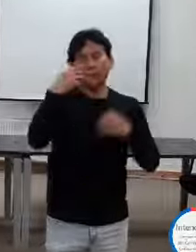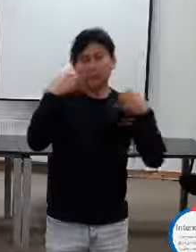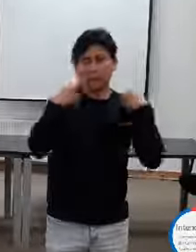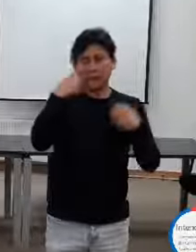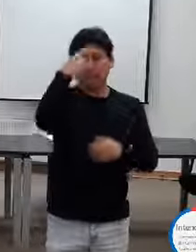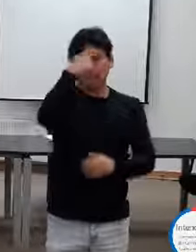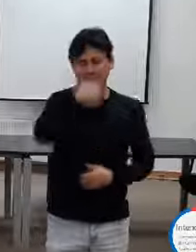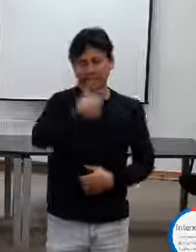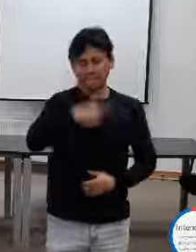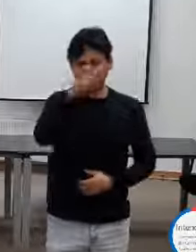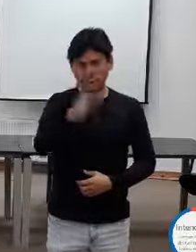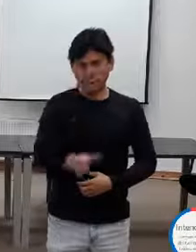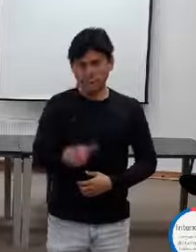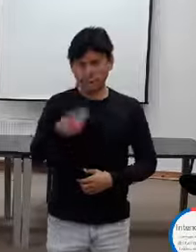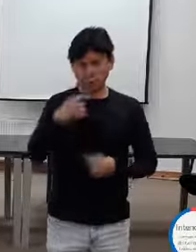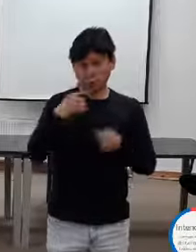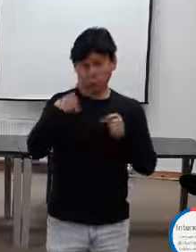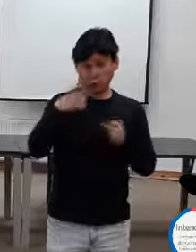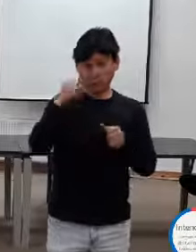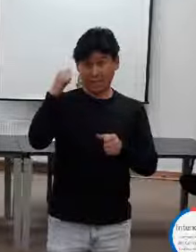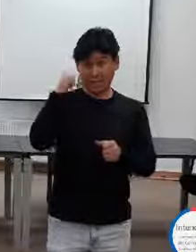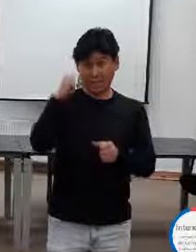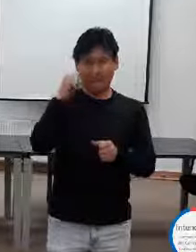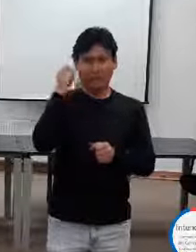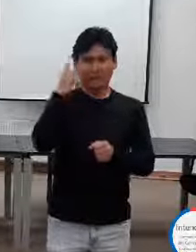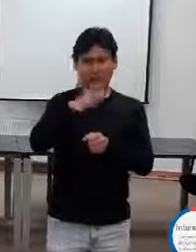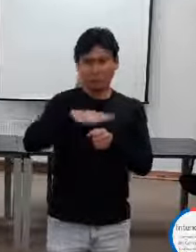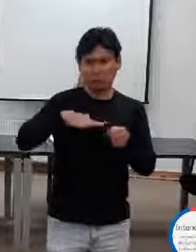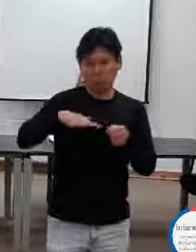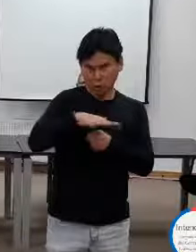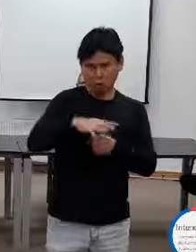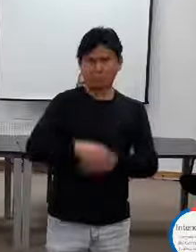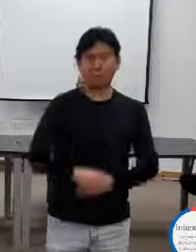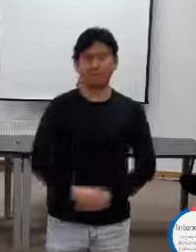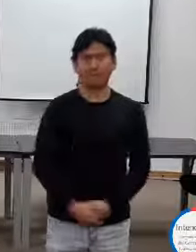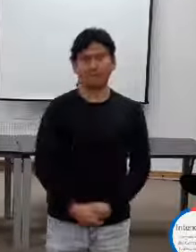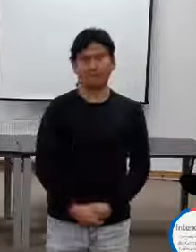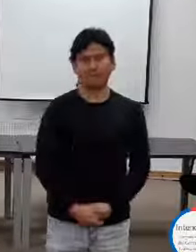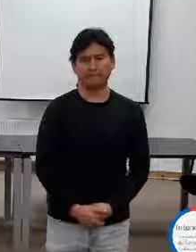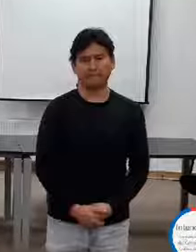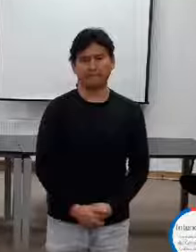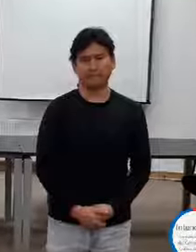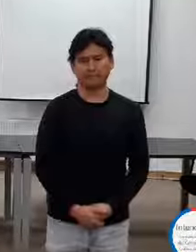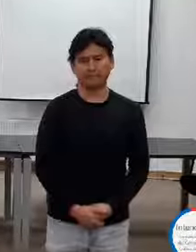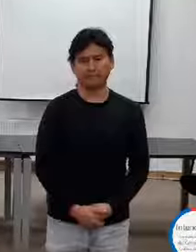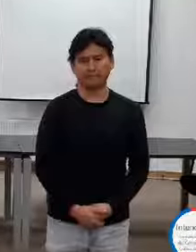y la verdad es que yo resciende la situación del menteré ayer. Chao. Gracias.